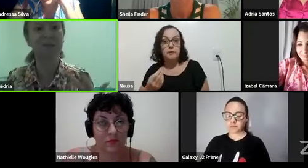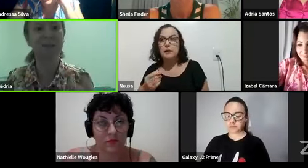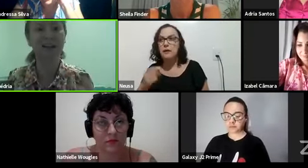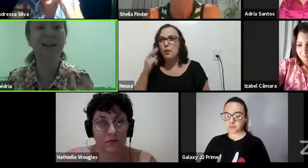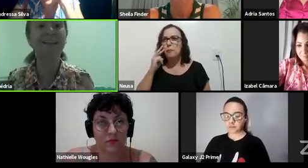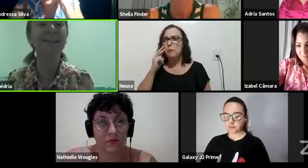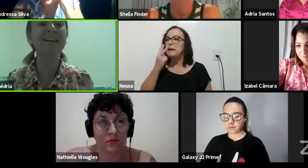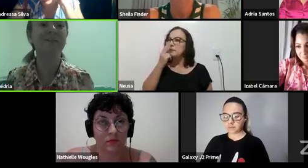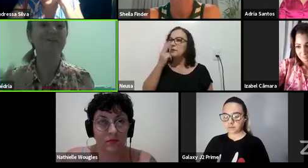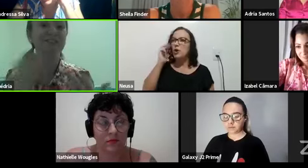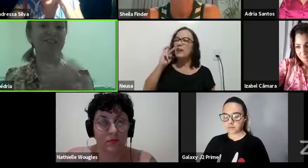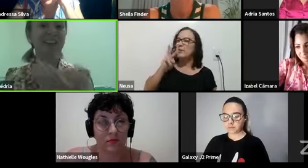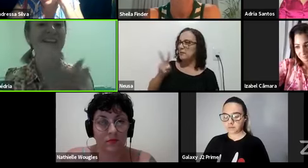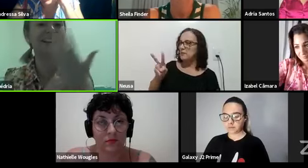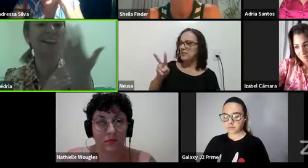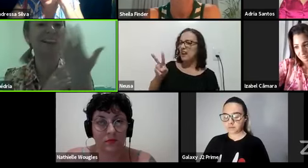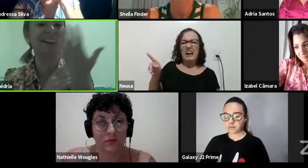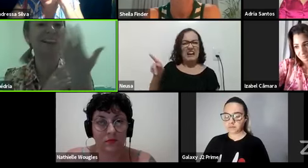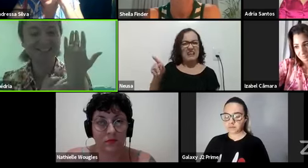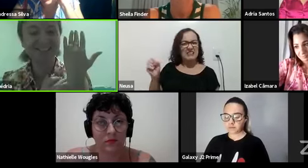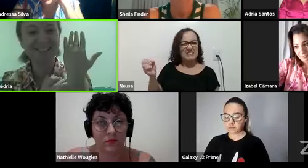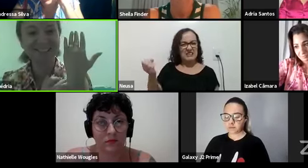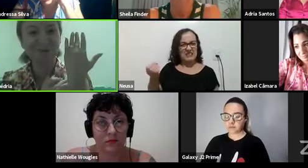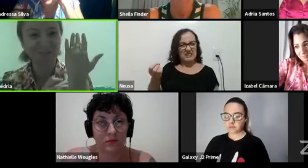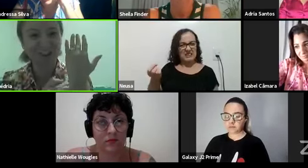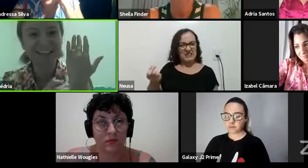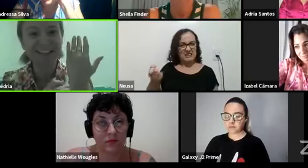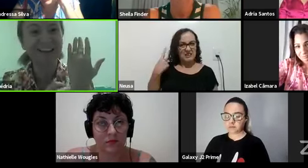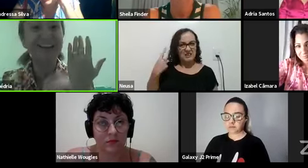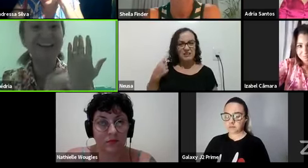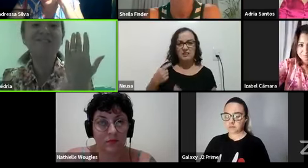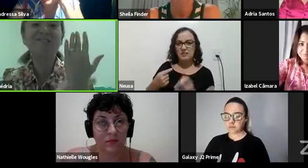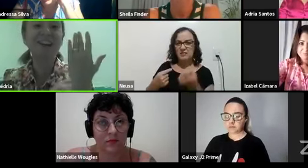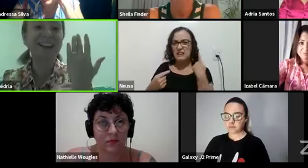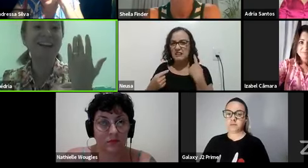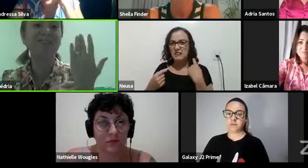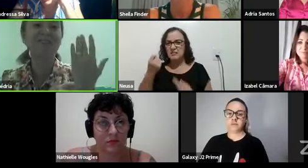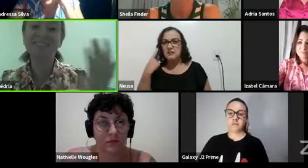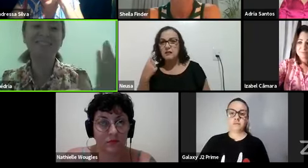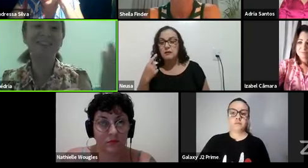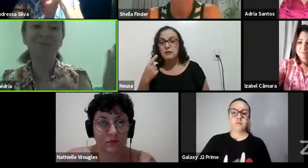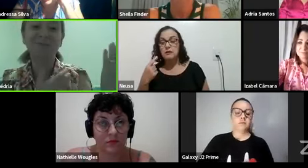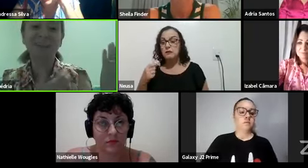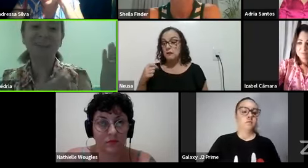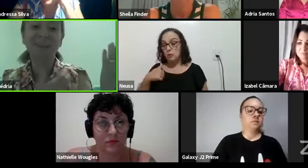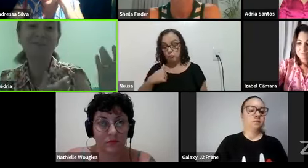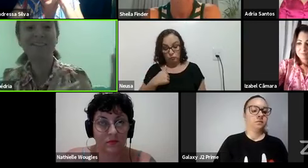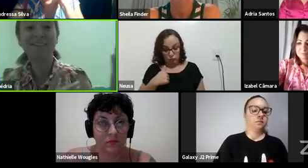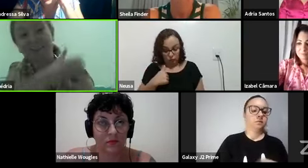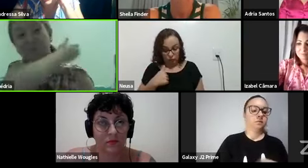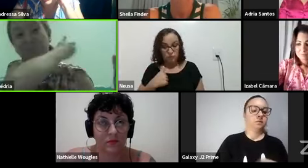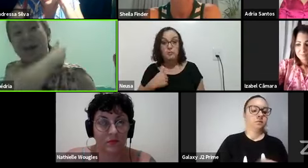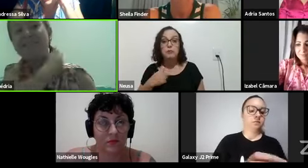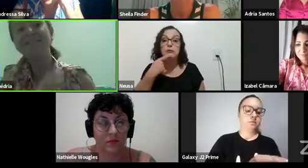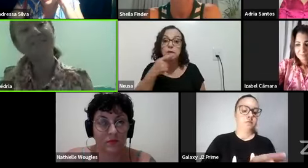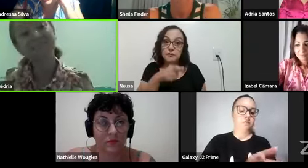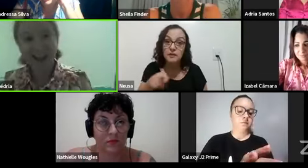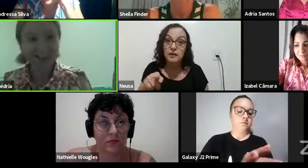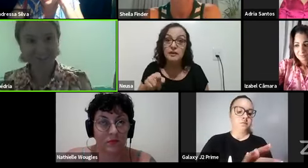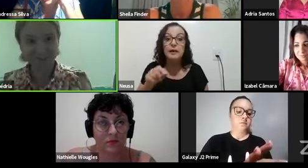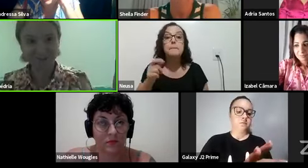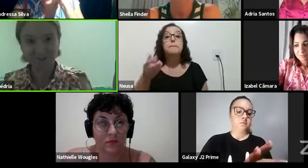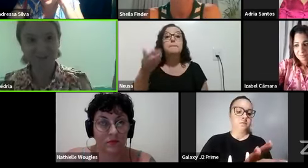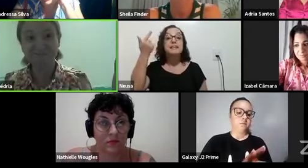esquisita, a pessoa quebrada, eu vi a Sheila, que ela tem uma deficiência congênita. Sheila, eu já sentia vontade, se alguém me dissesse assim, ó, tu perde